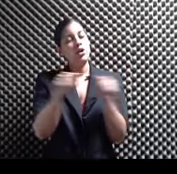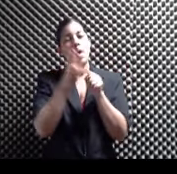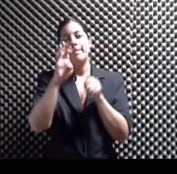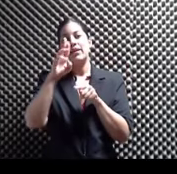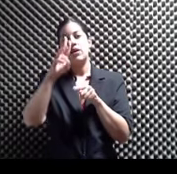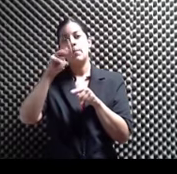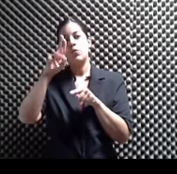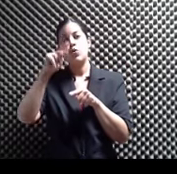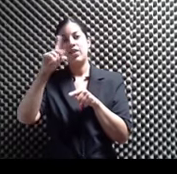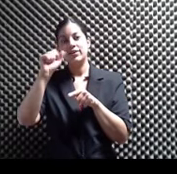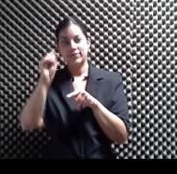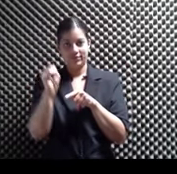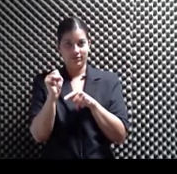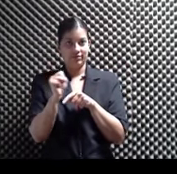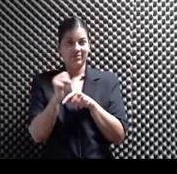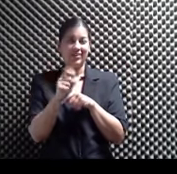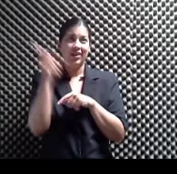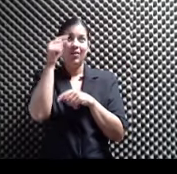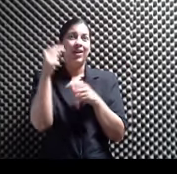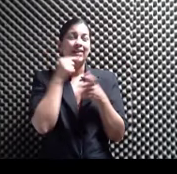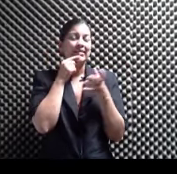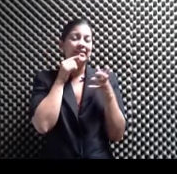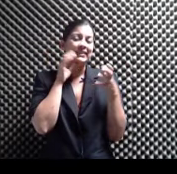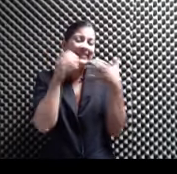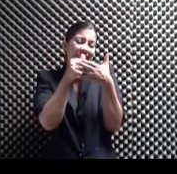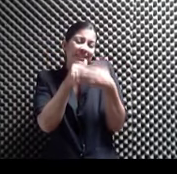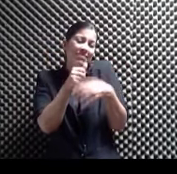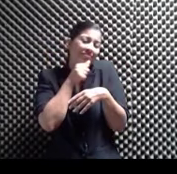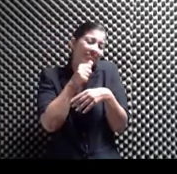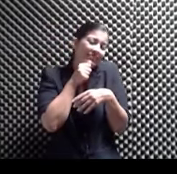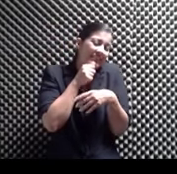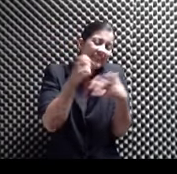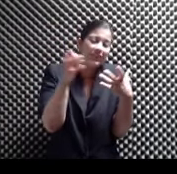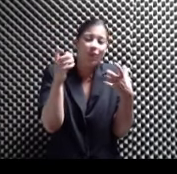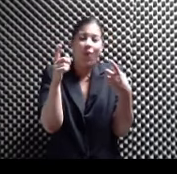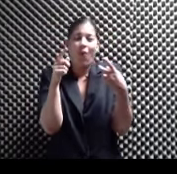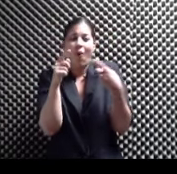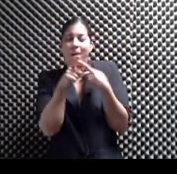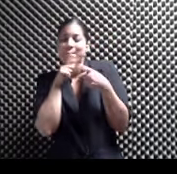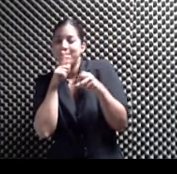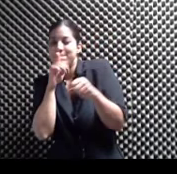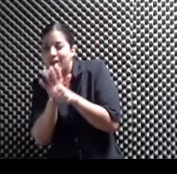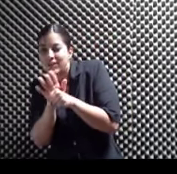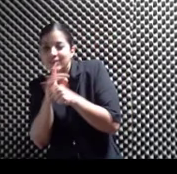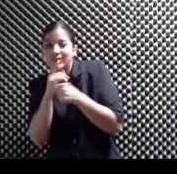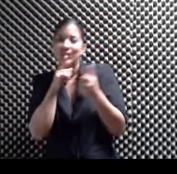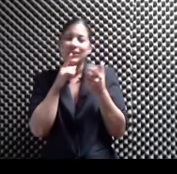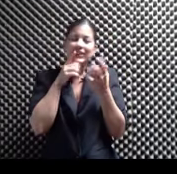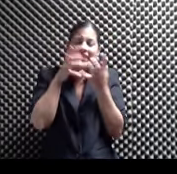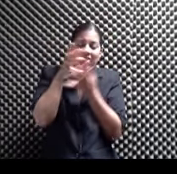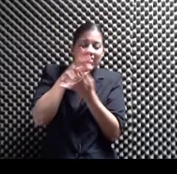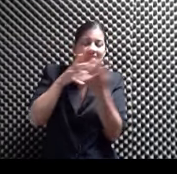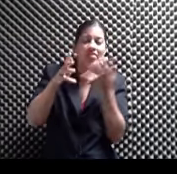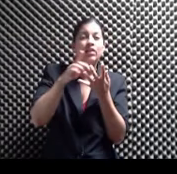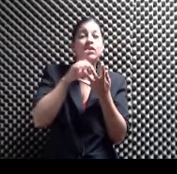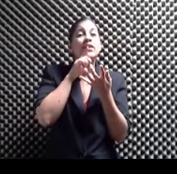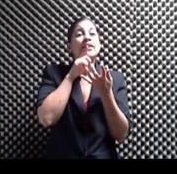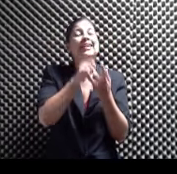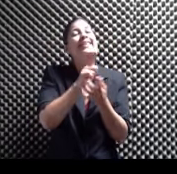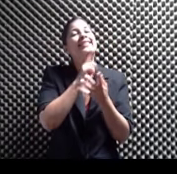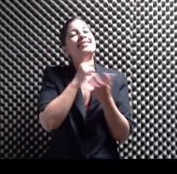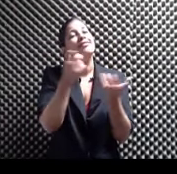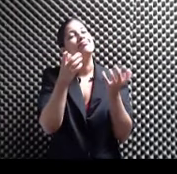porque es un encierro que hay entre secretos y pactos, que es, básicamente esa es